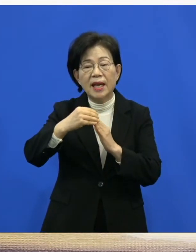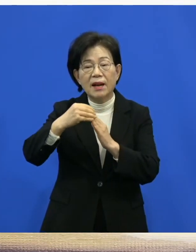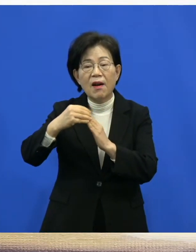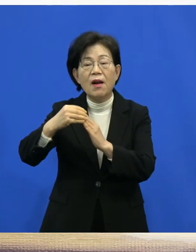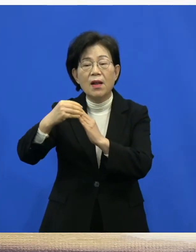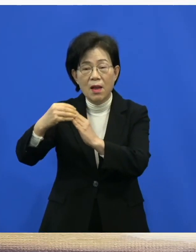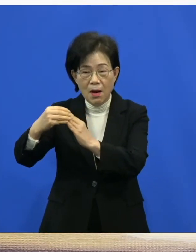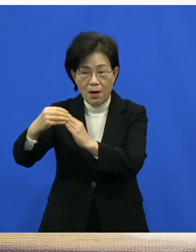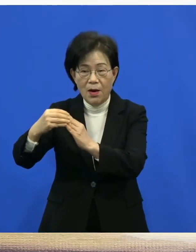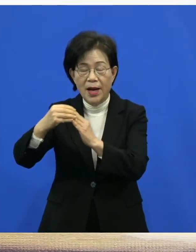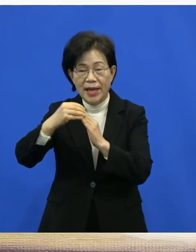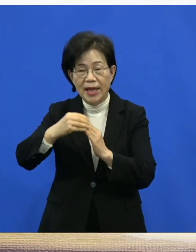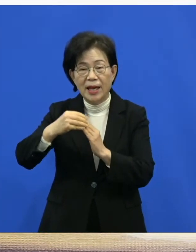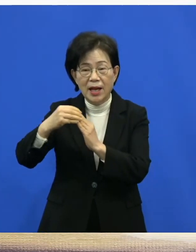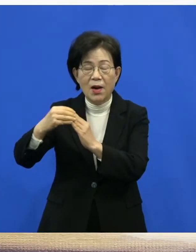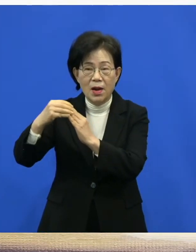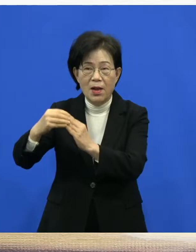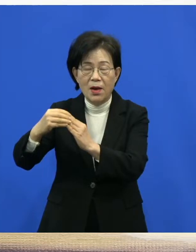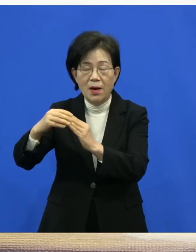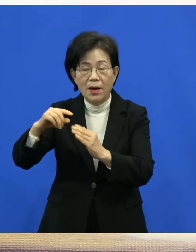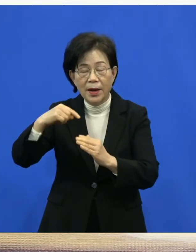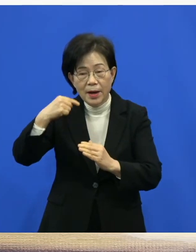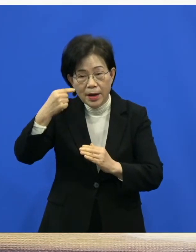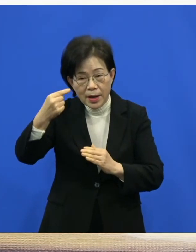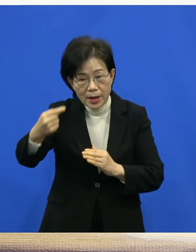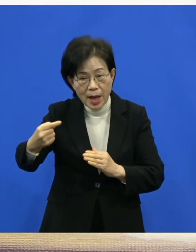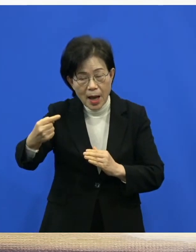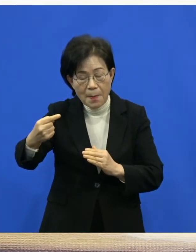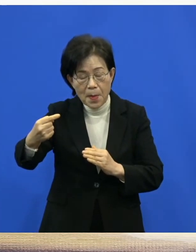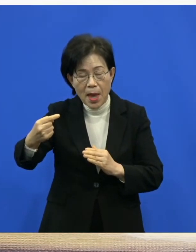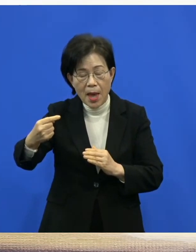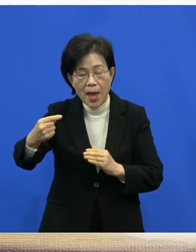이끌려. 그 다음에 그를 그리로